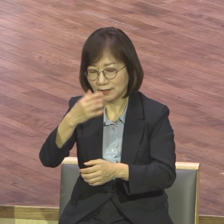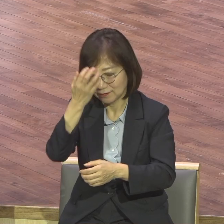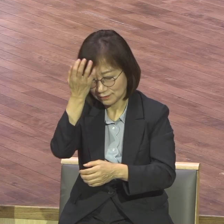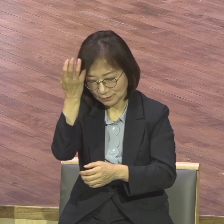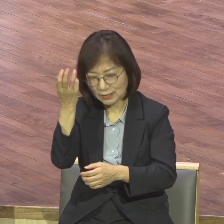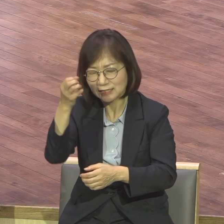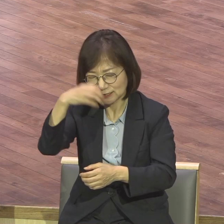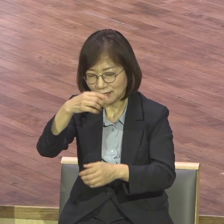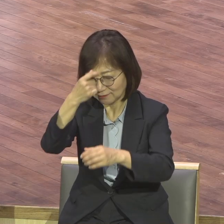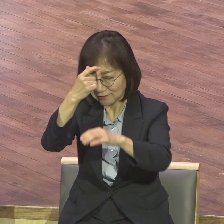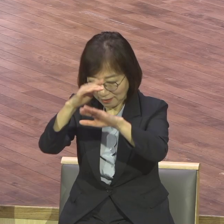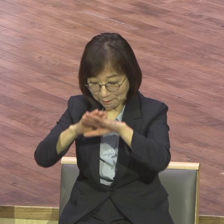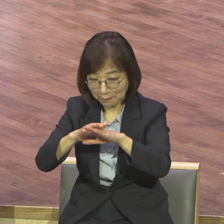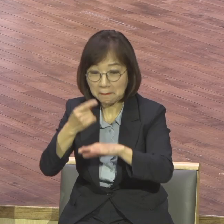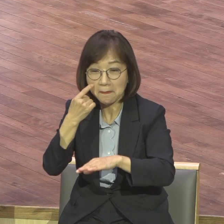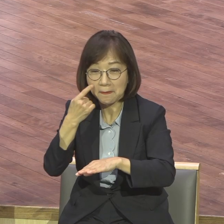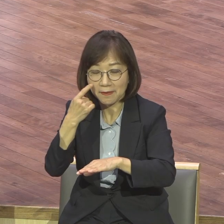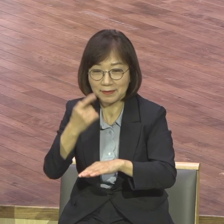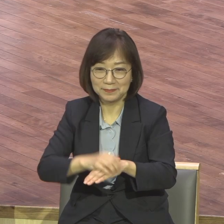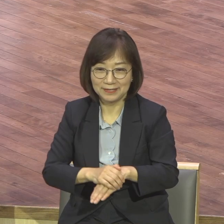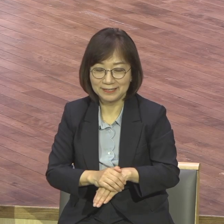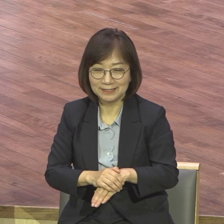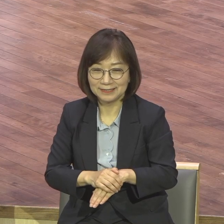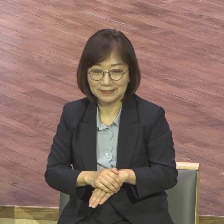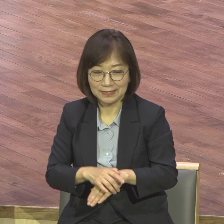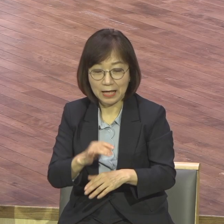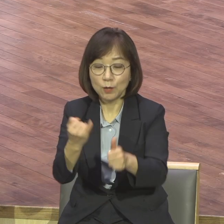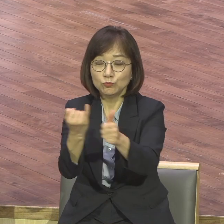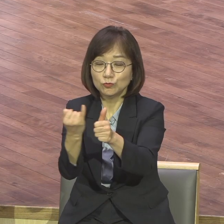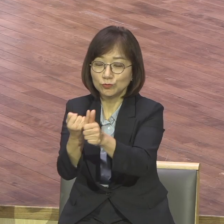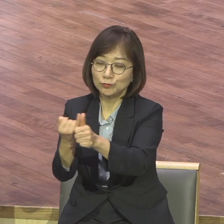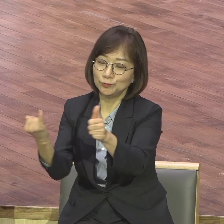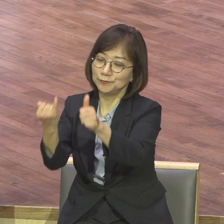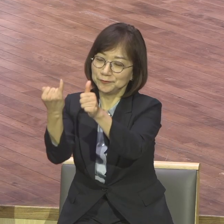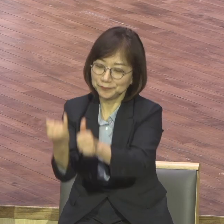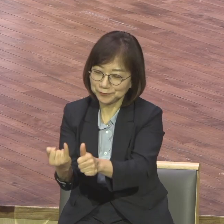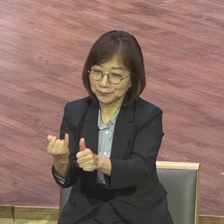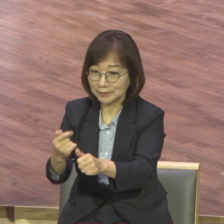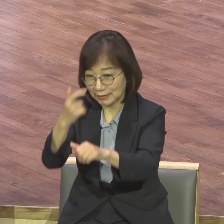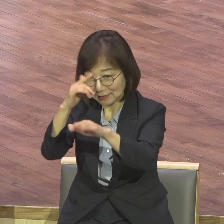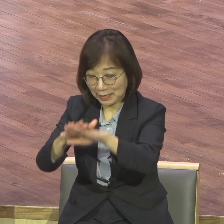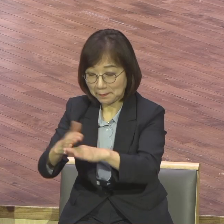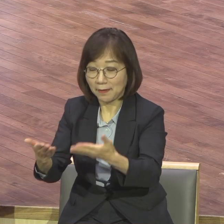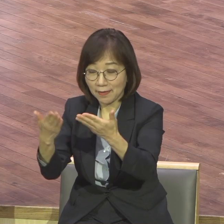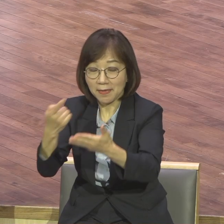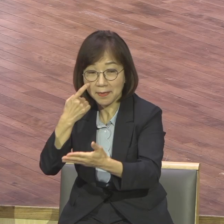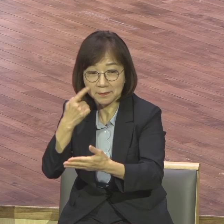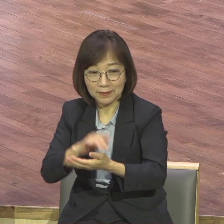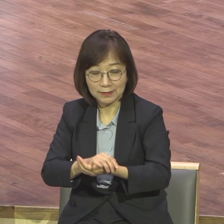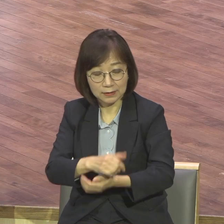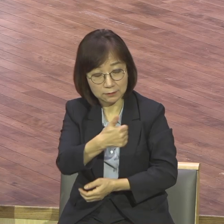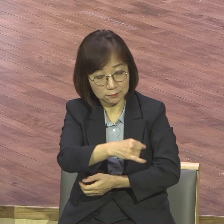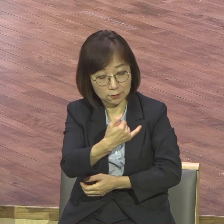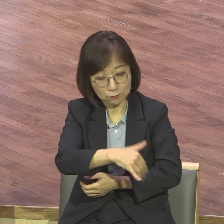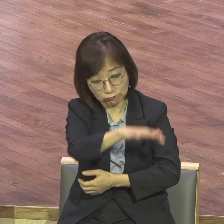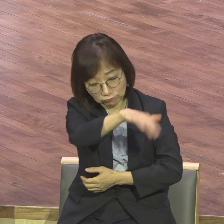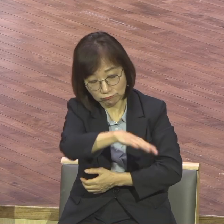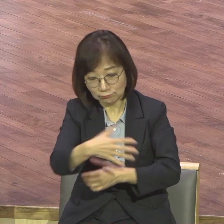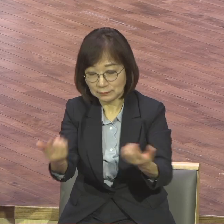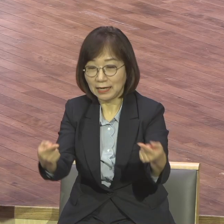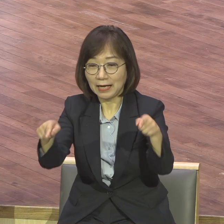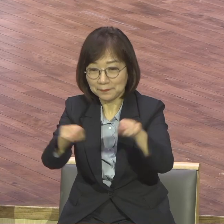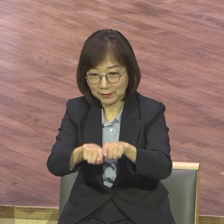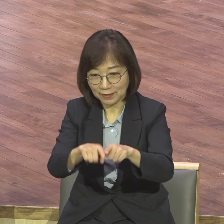뭐 부끄럽습니까? 창피합니까? 가족끼리, 부부끼리 앉아서 자녀들과 같이, 그게 뭐 어려워요?